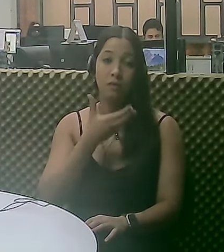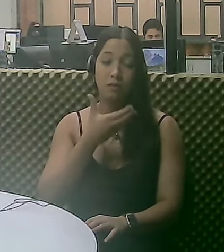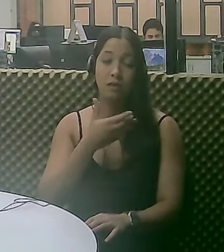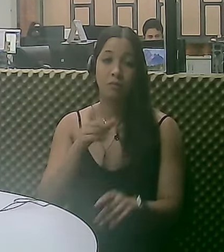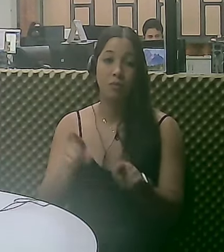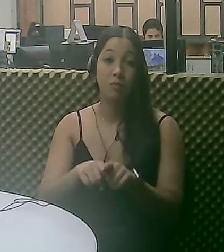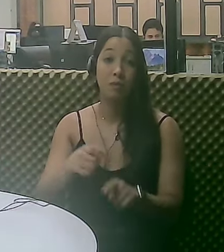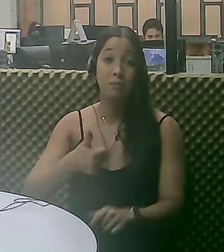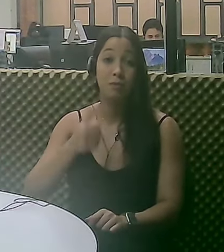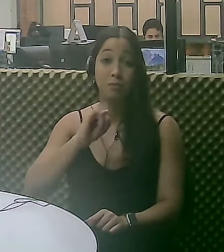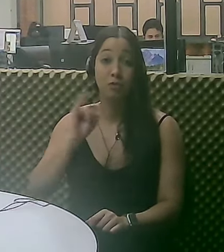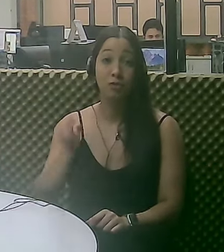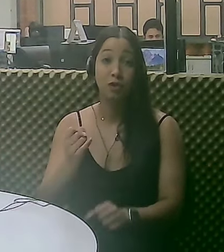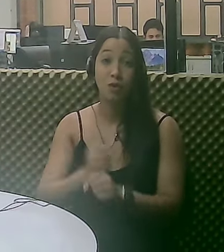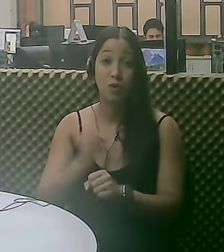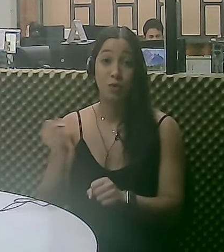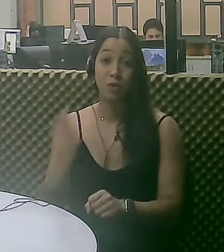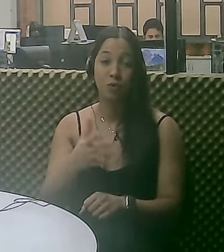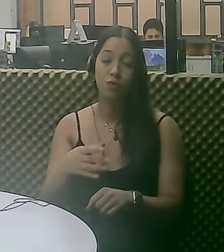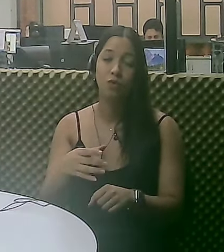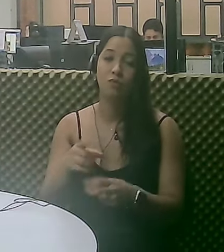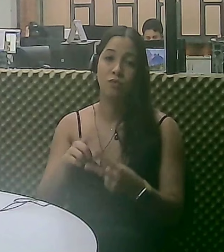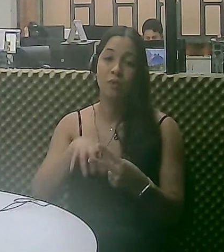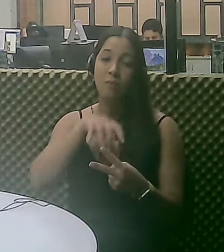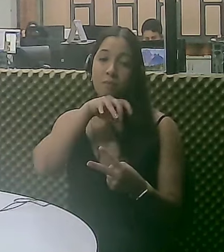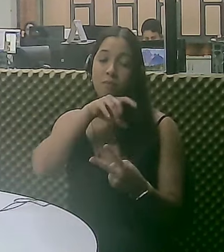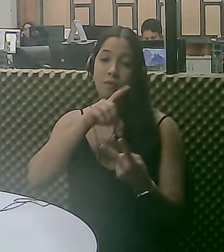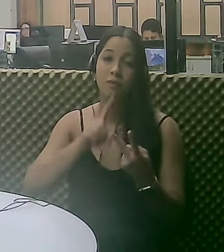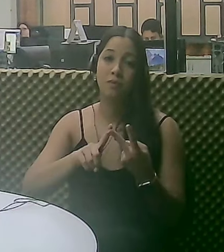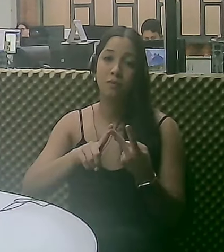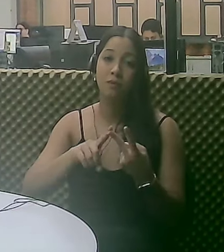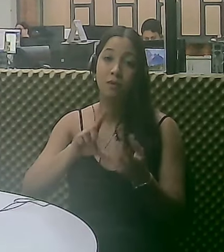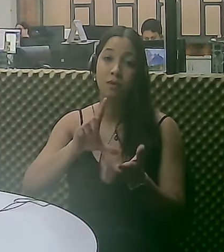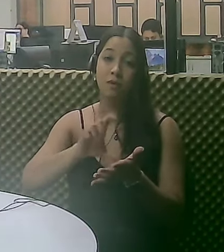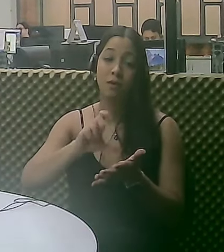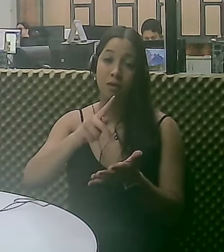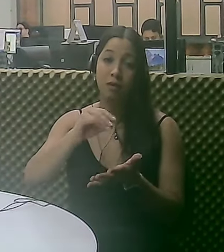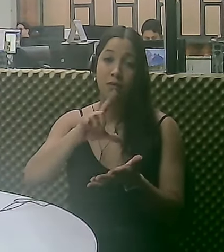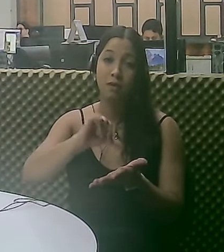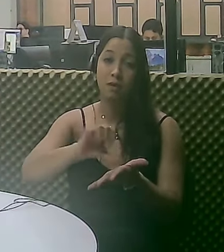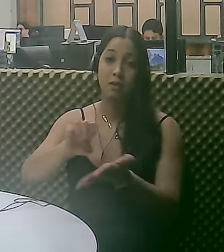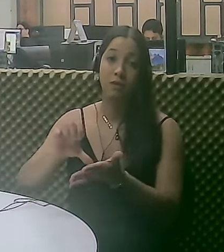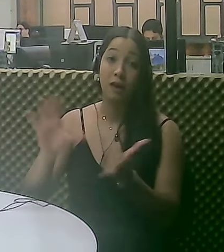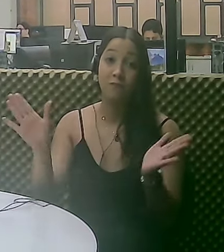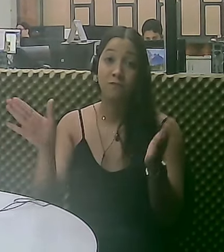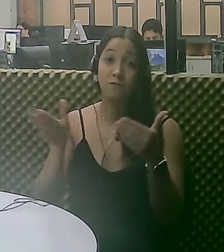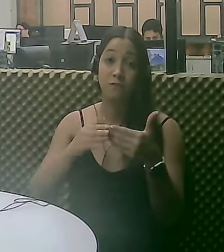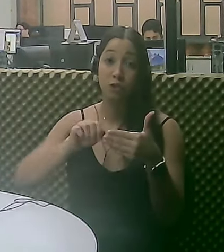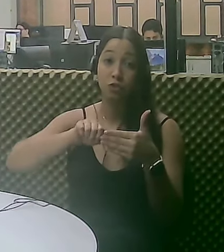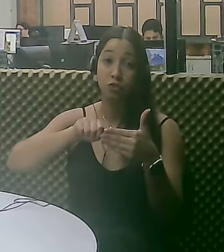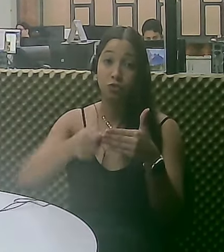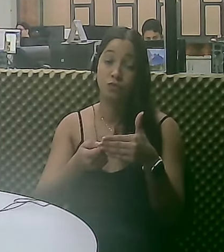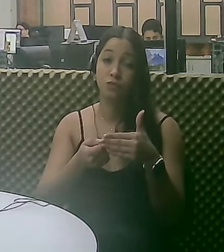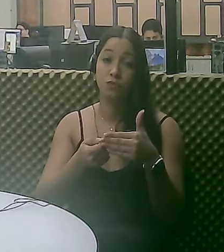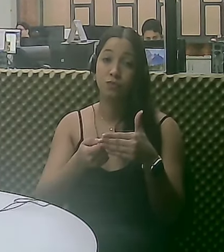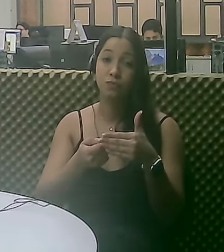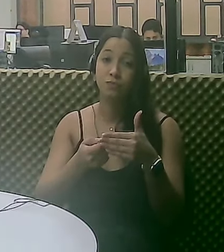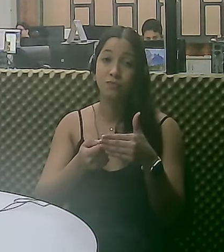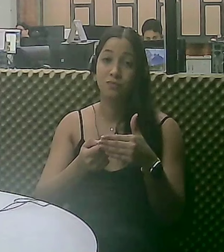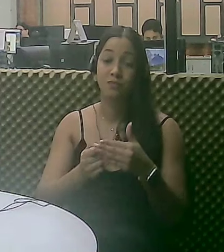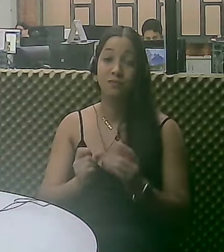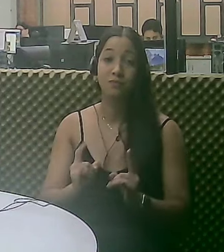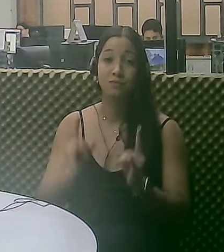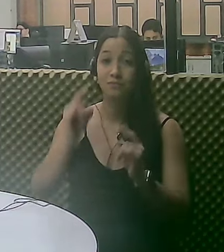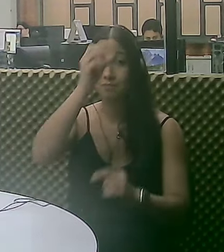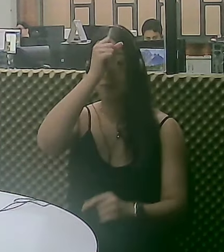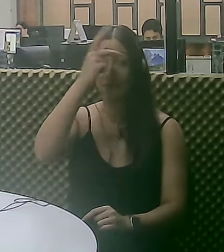e 1º de janeiro, Ano Novo, tanto o Parque do Sabiá quanto os poliesportivos estarão fechados. Já o centro